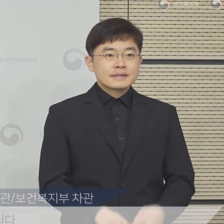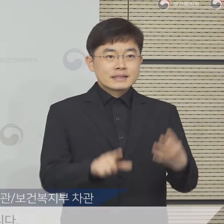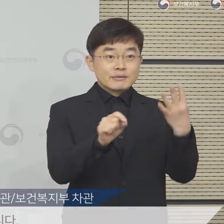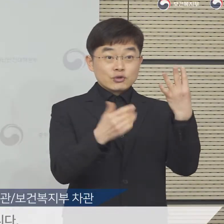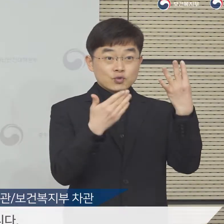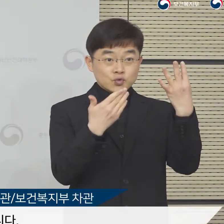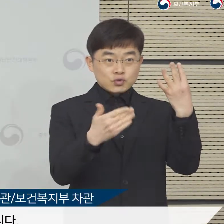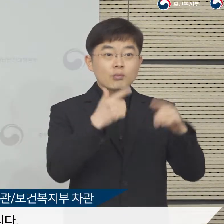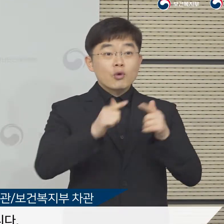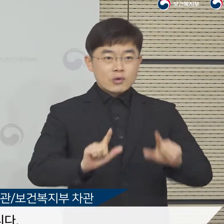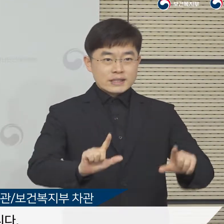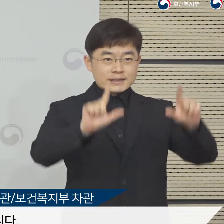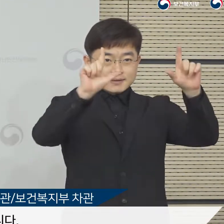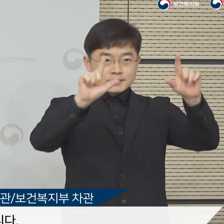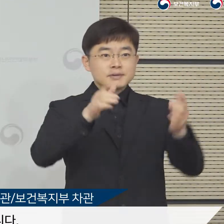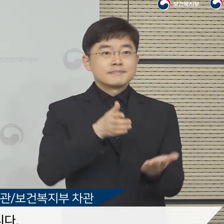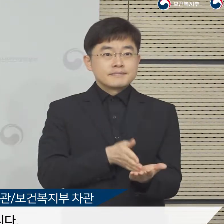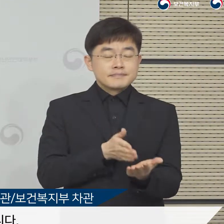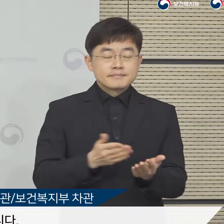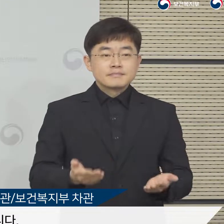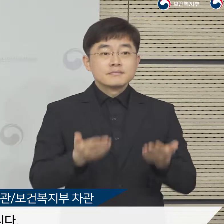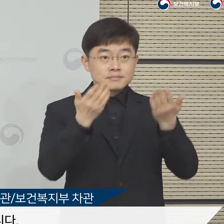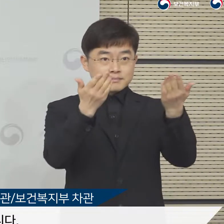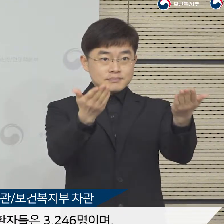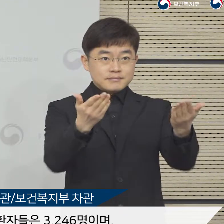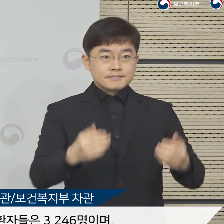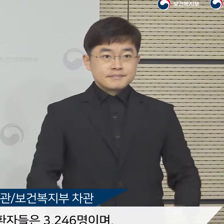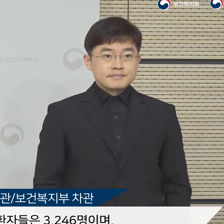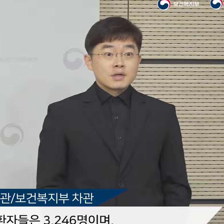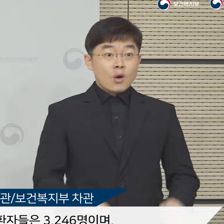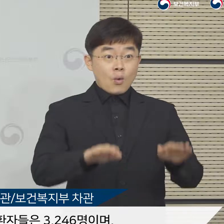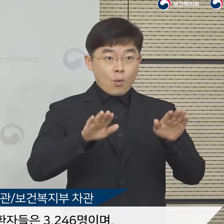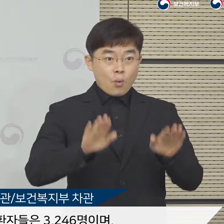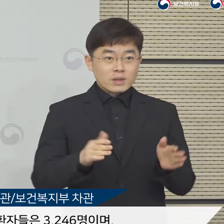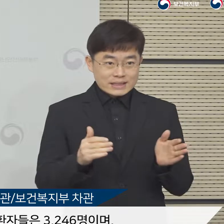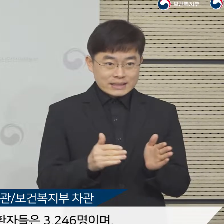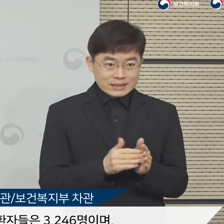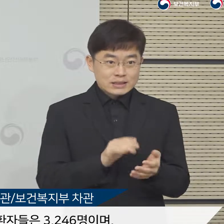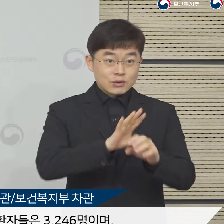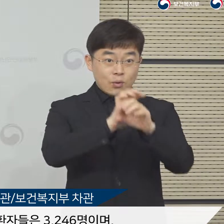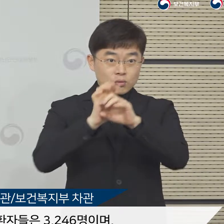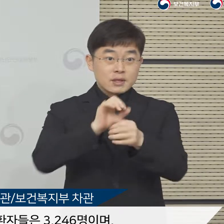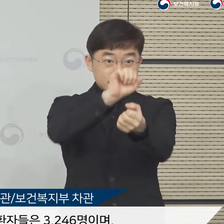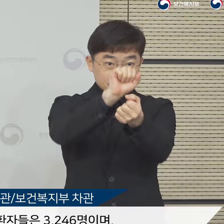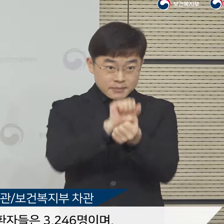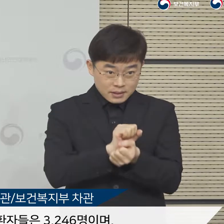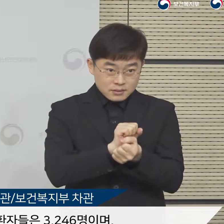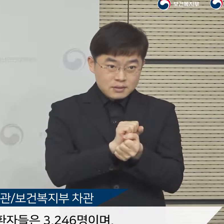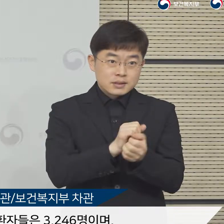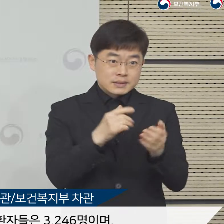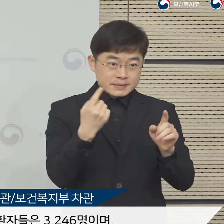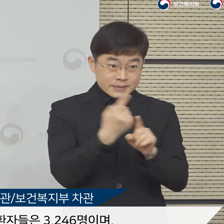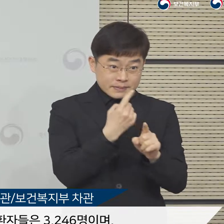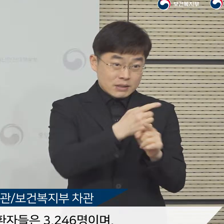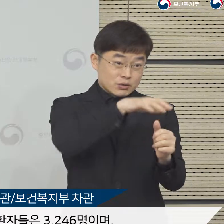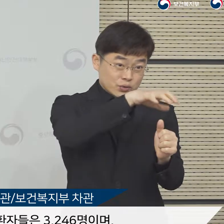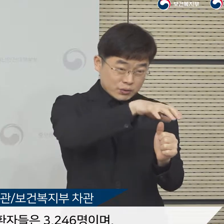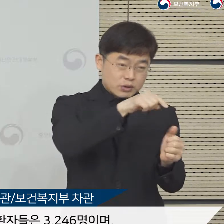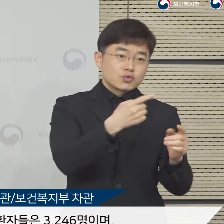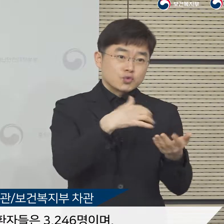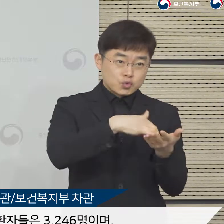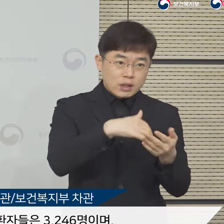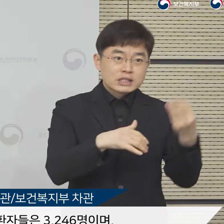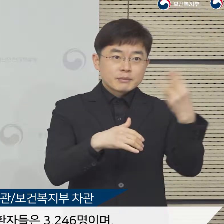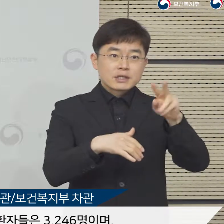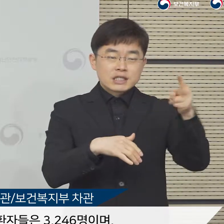4월 9일 목요일 정례브리핑을 시작하겠습니다. 오늘 0시 기준 코로나19로 치료받고 있는 환자들은